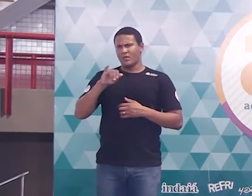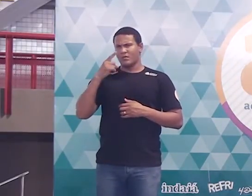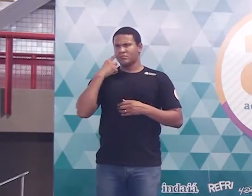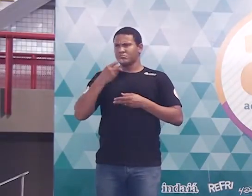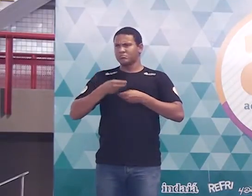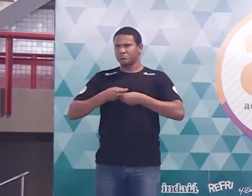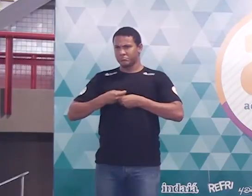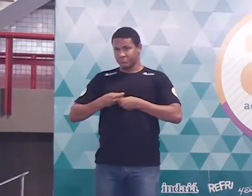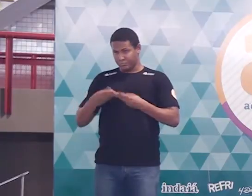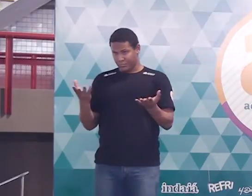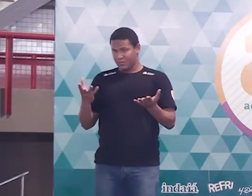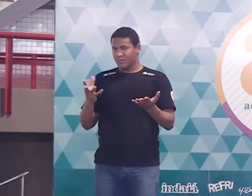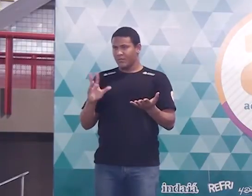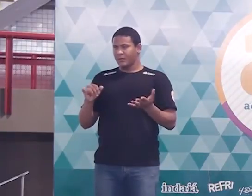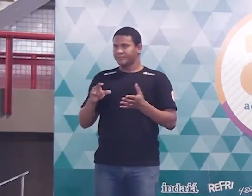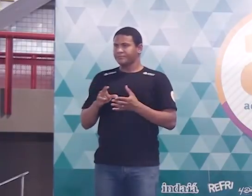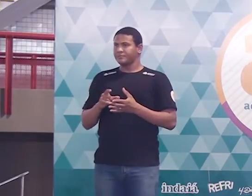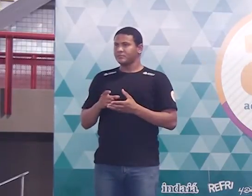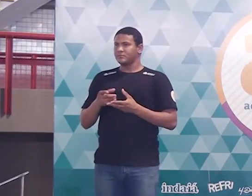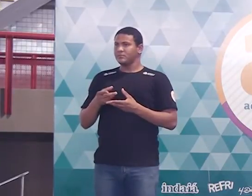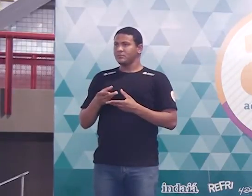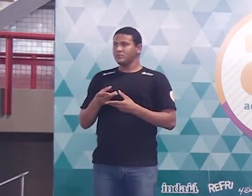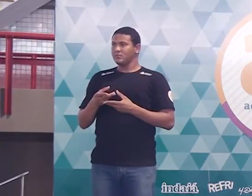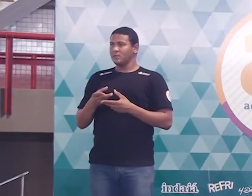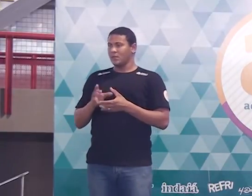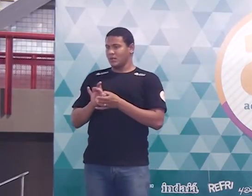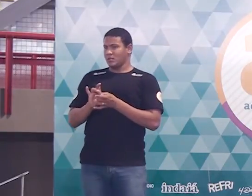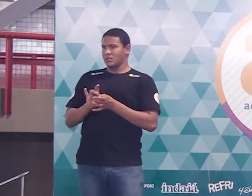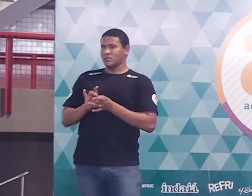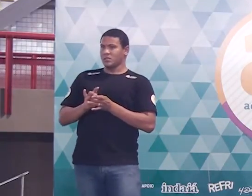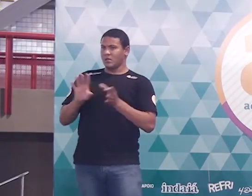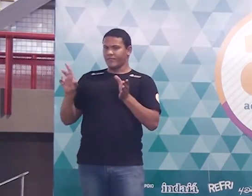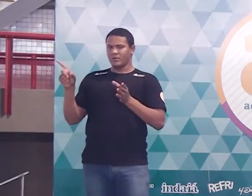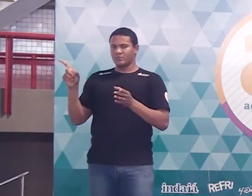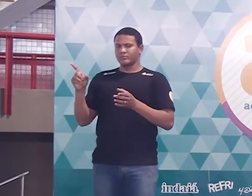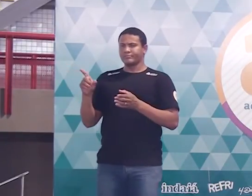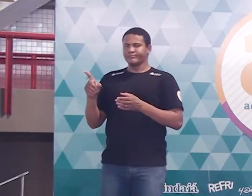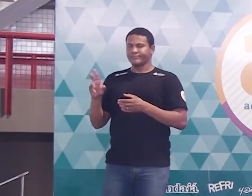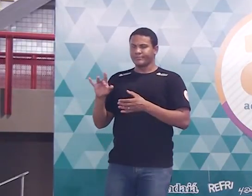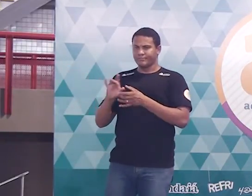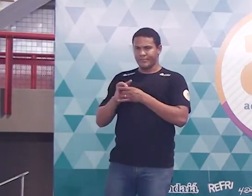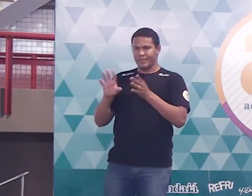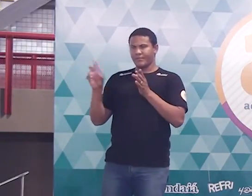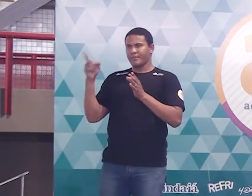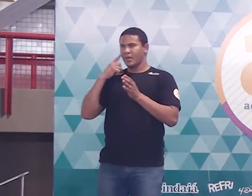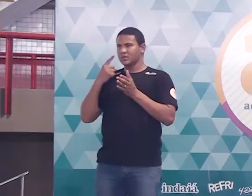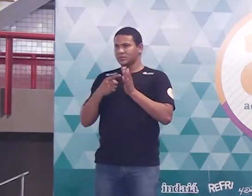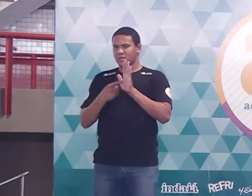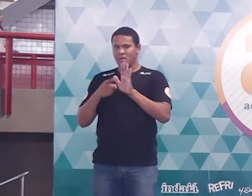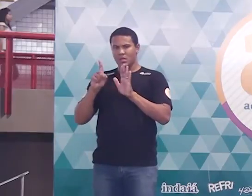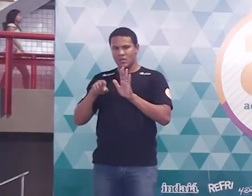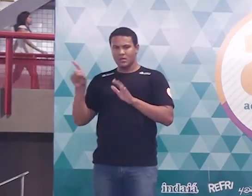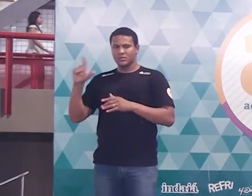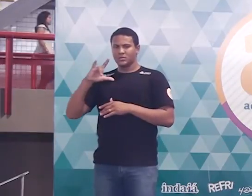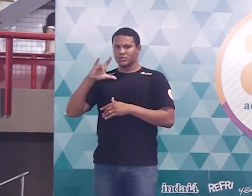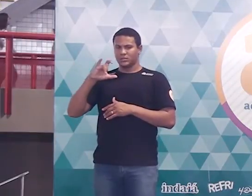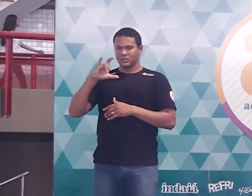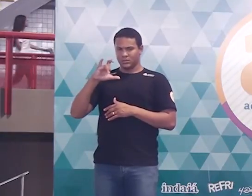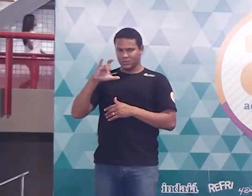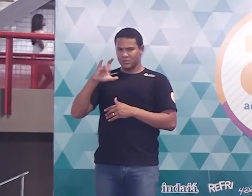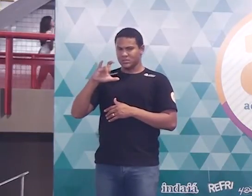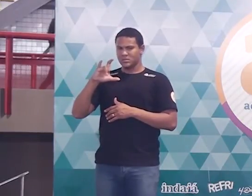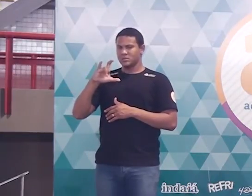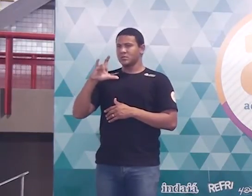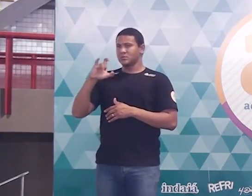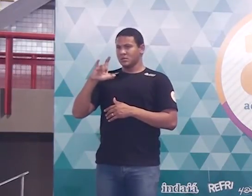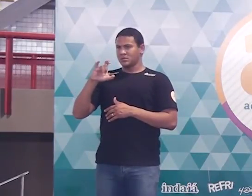vou deixar disponível para vocês as minhas redes sociais, certo? Então o Instagram, @LázaroHenrique,